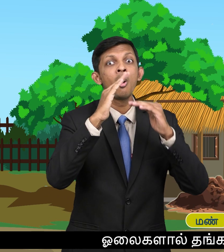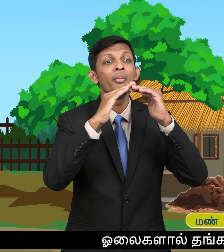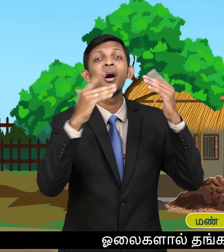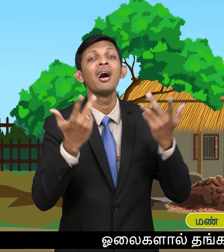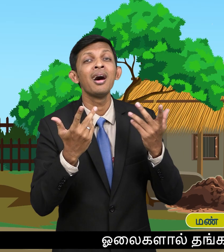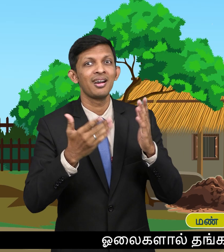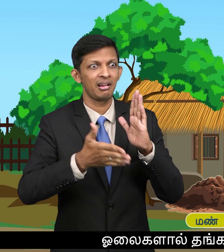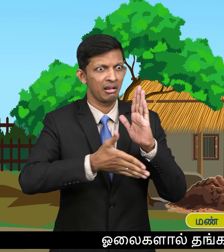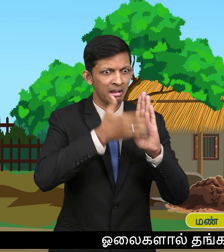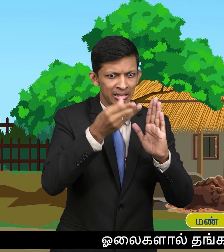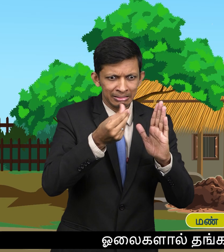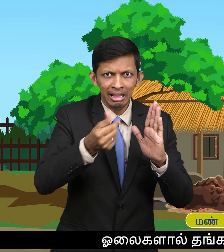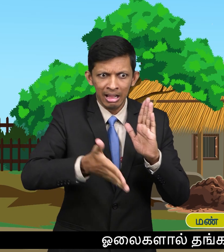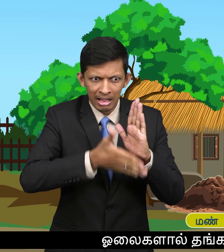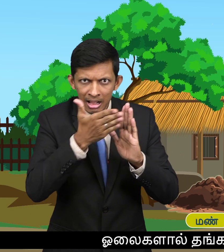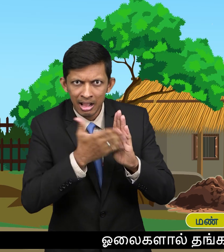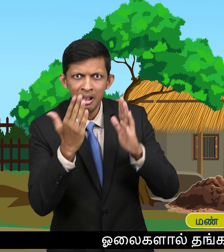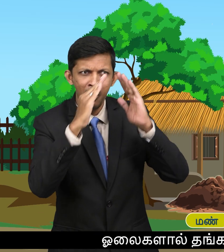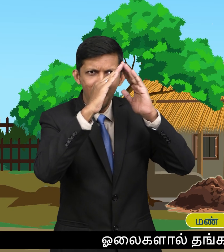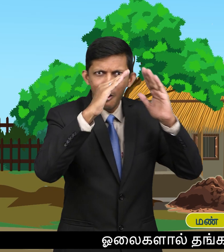வீட்டை கட்டினார்கள்.